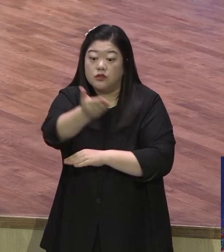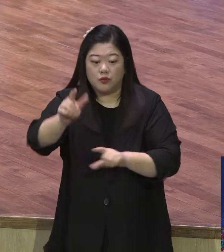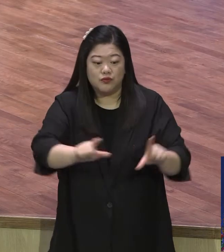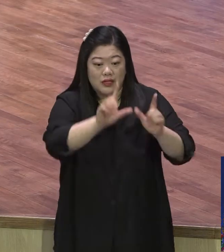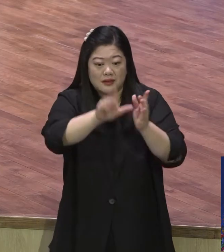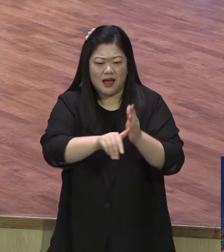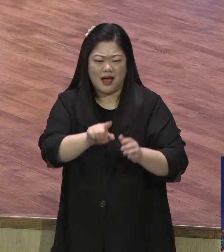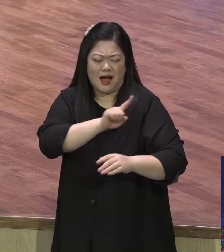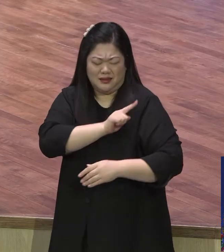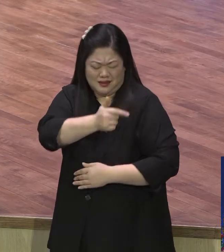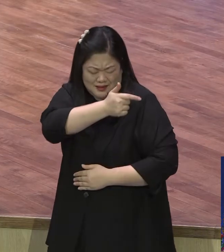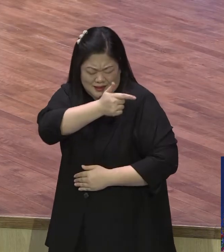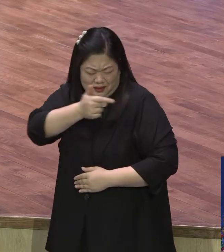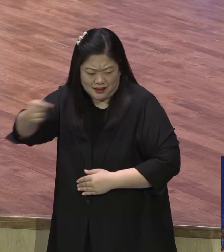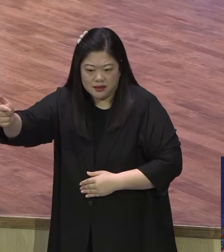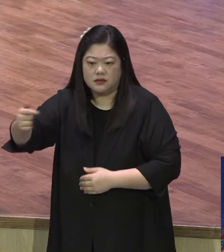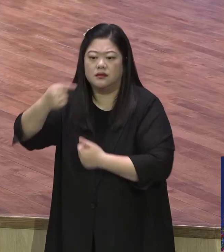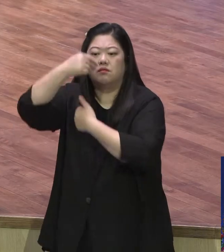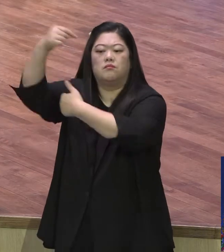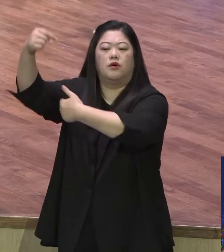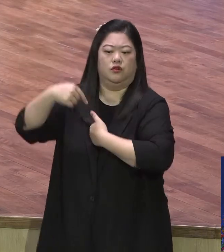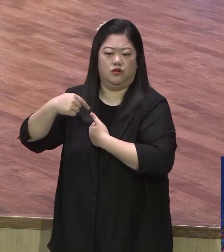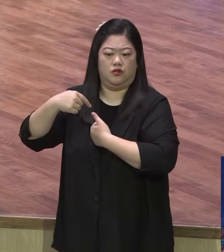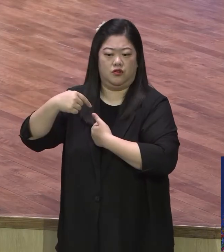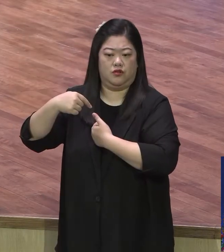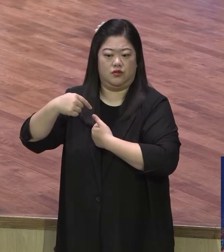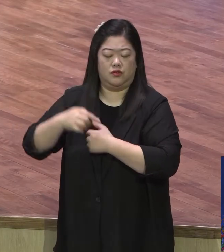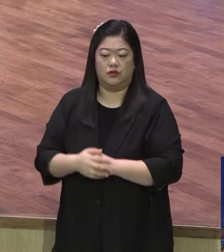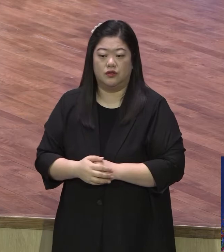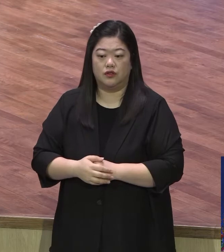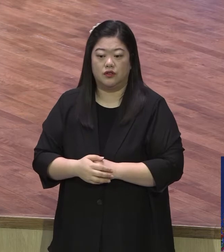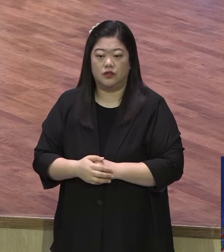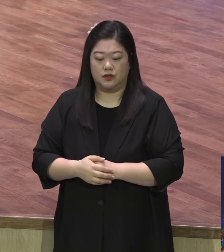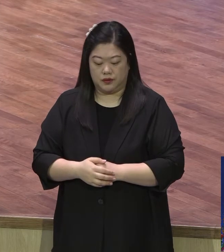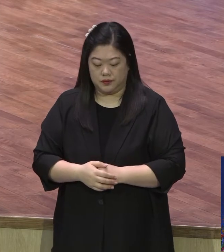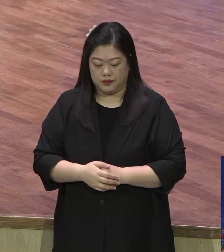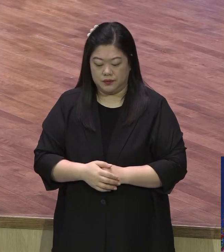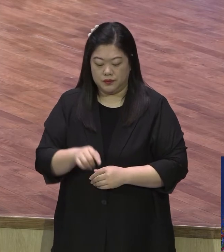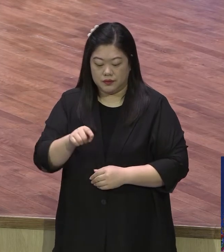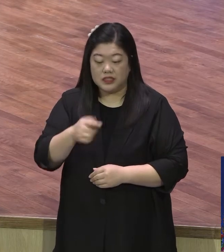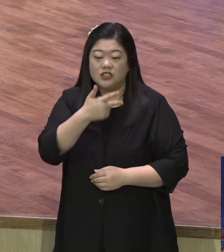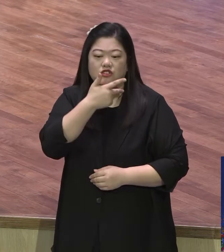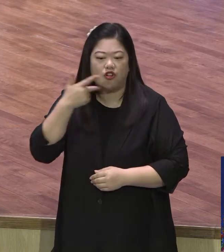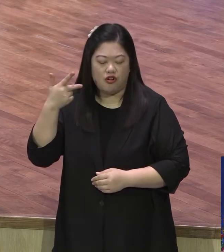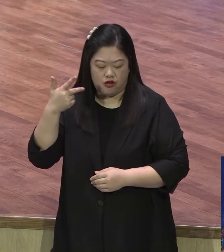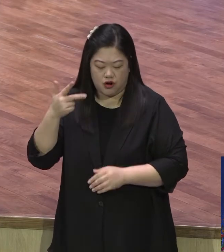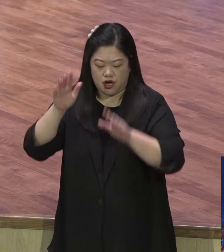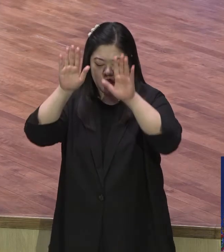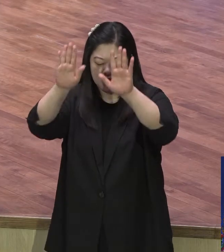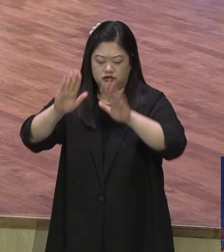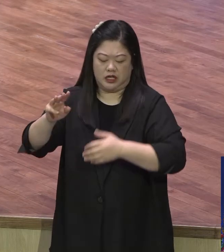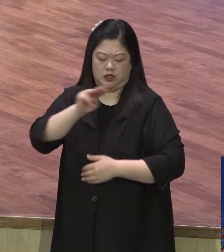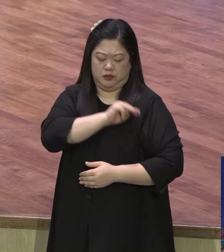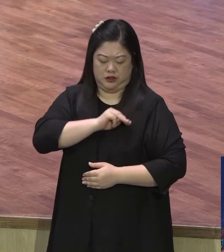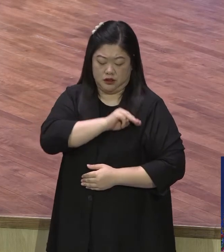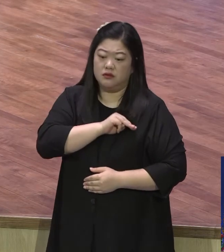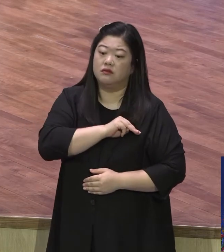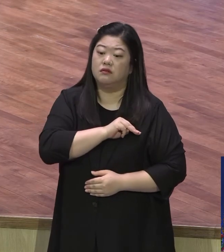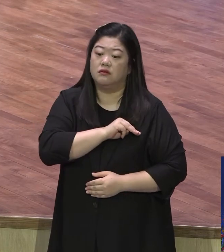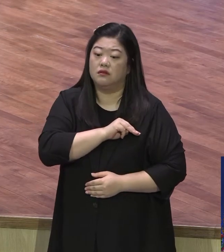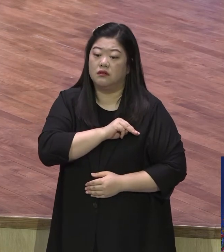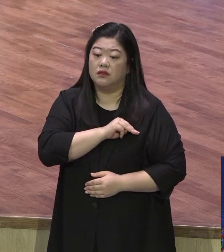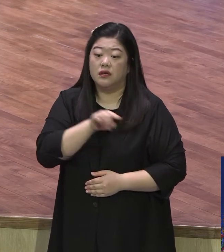최고의 지상 대명령이라 그래서 더 그레이트 커미션 그렇게 말해요. 더 이상 큰 명령이